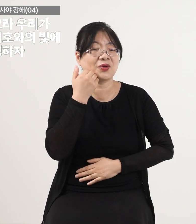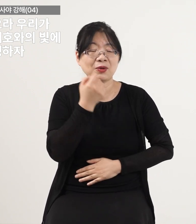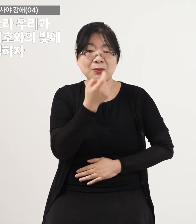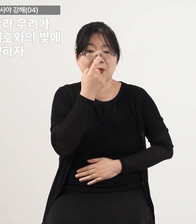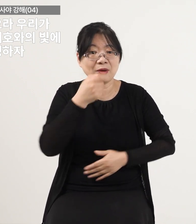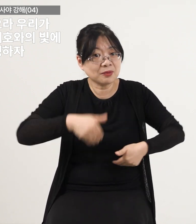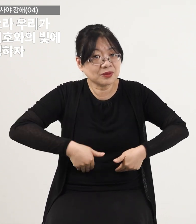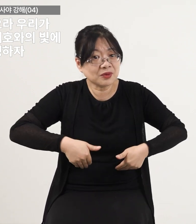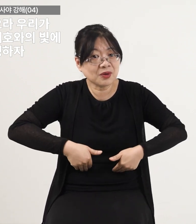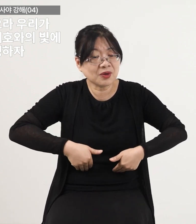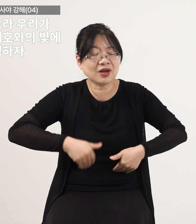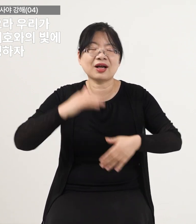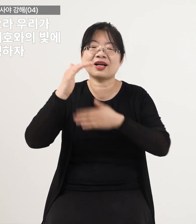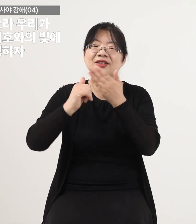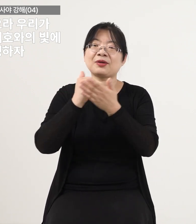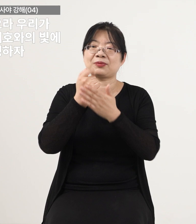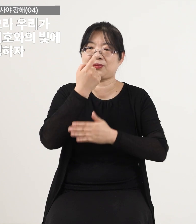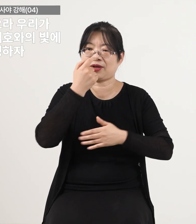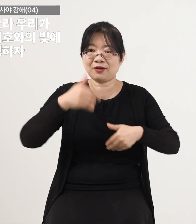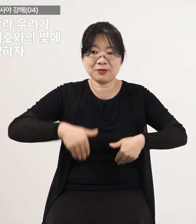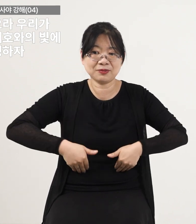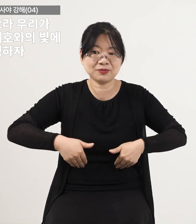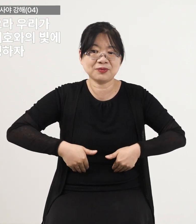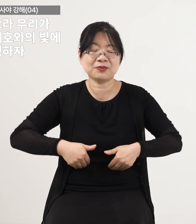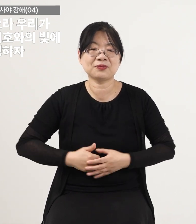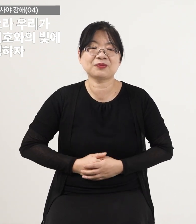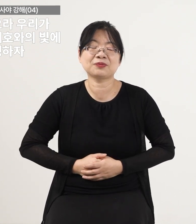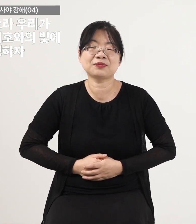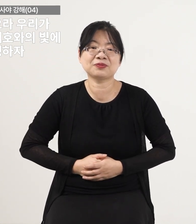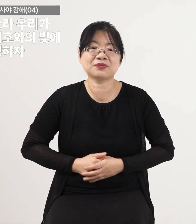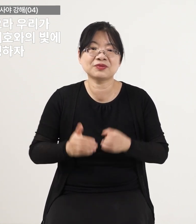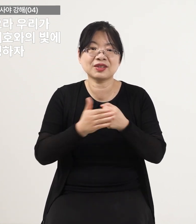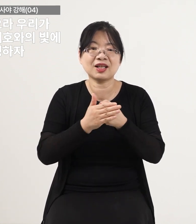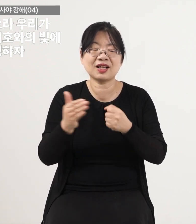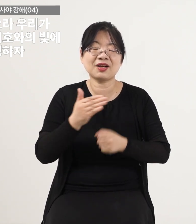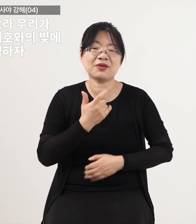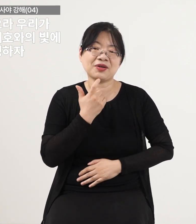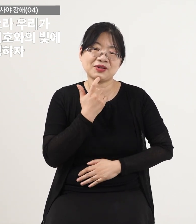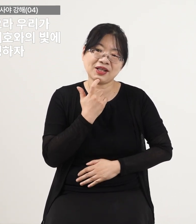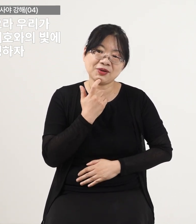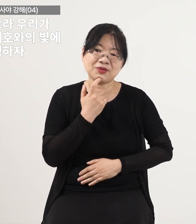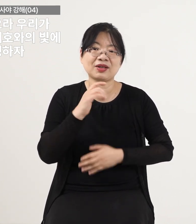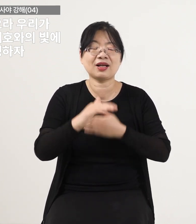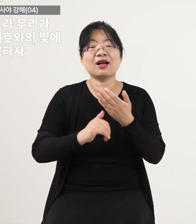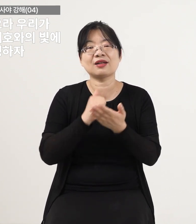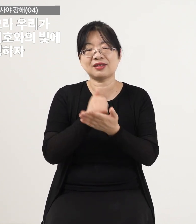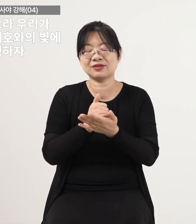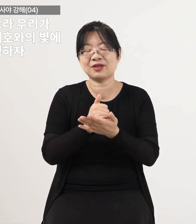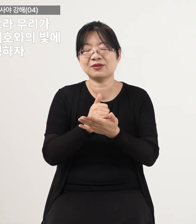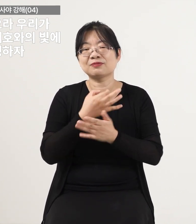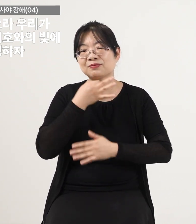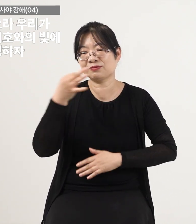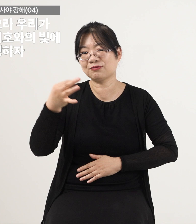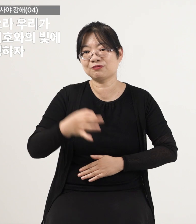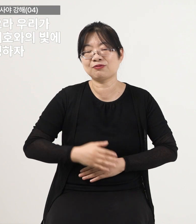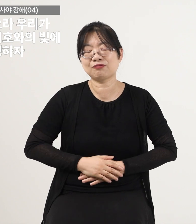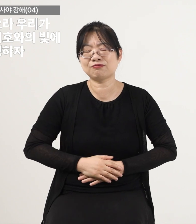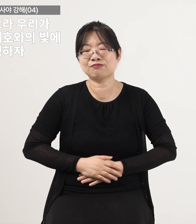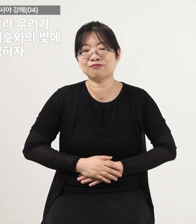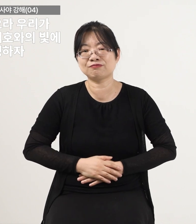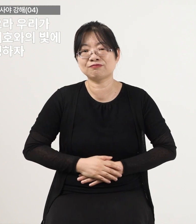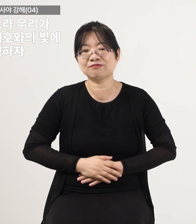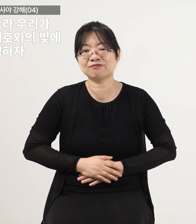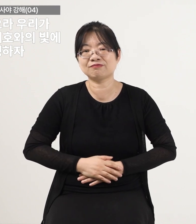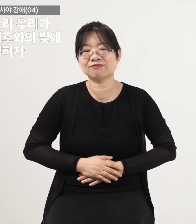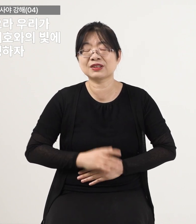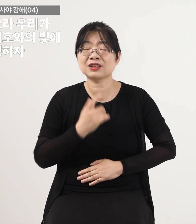돼요? 하나님을 배워야 돼요. 그래서 야곱의 하나님이에요. 믿습니까?